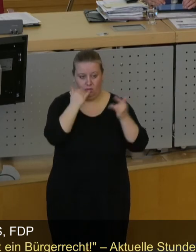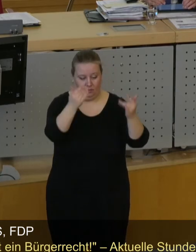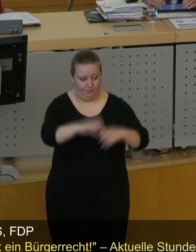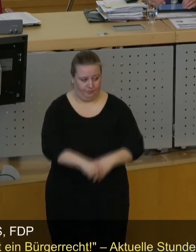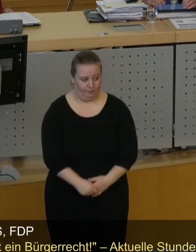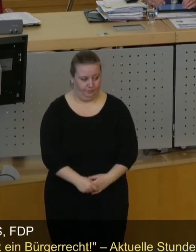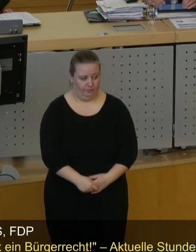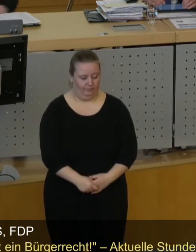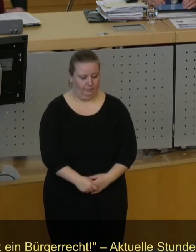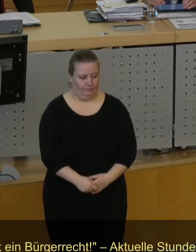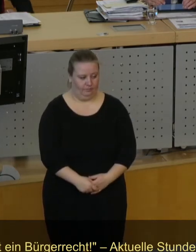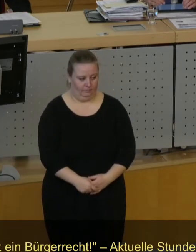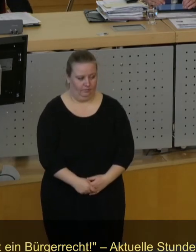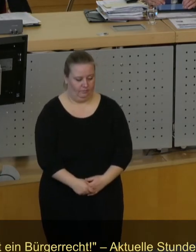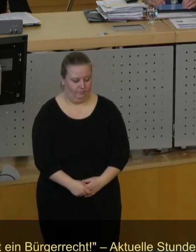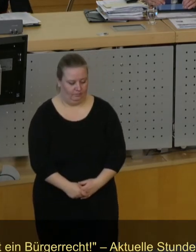Dank.